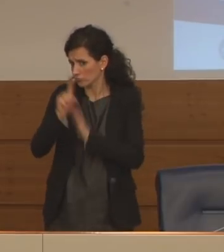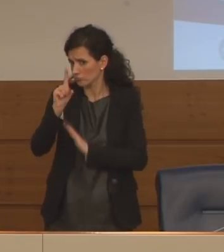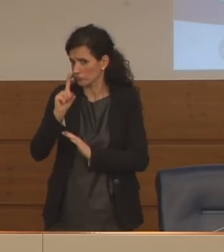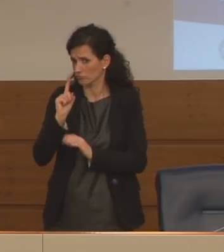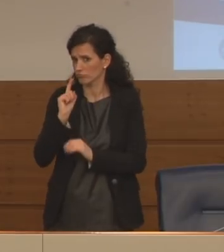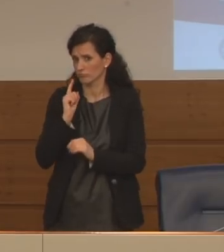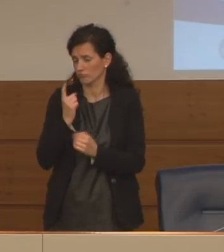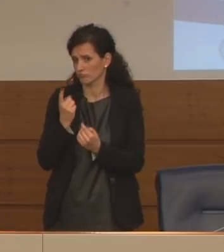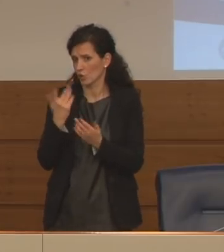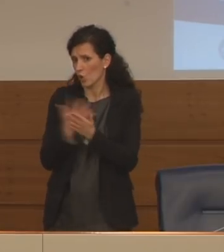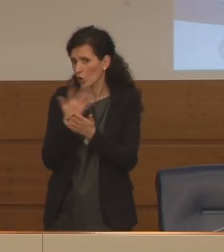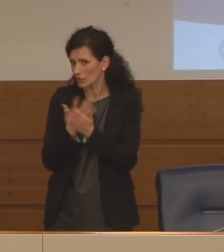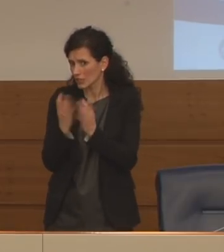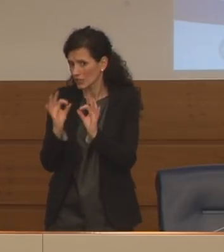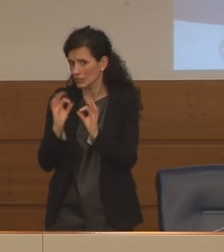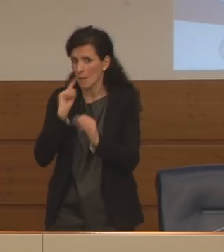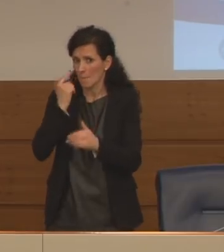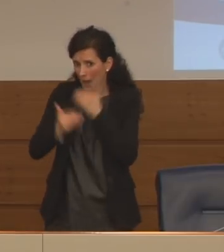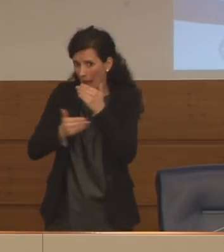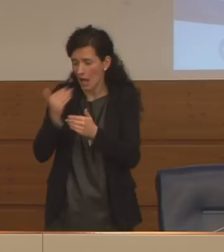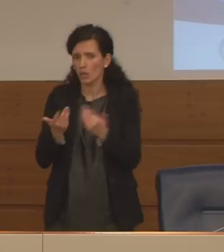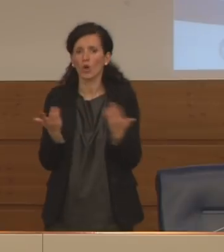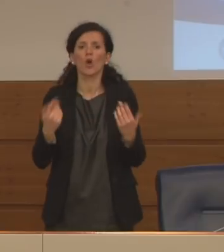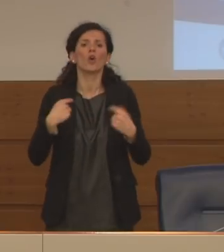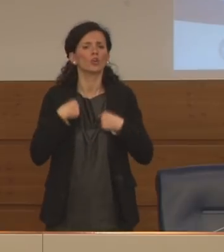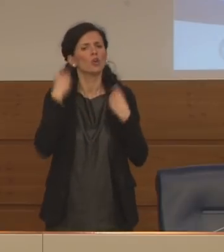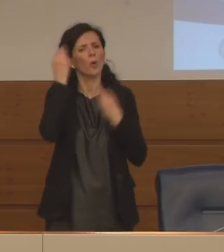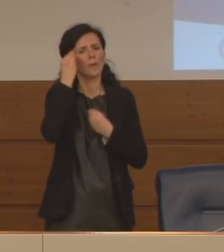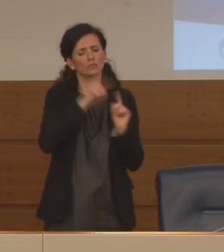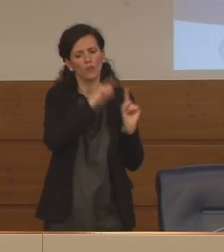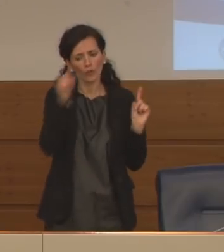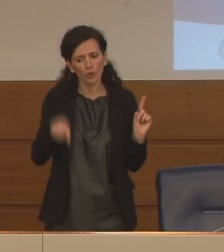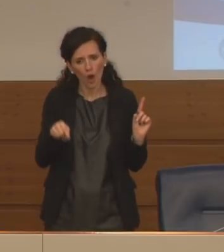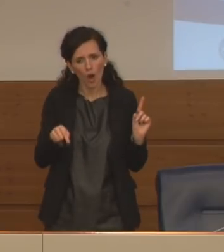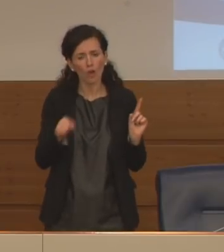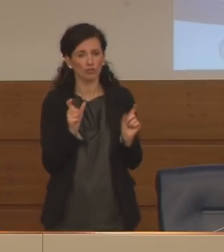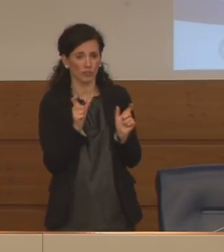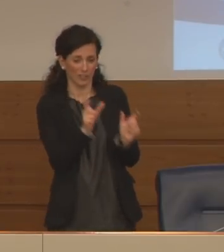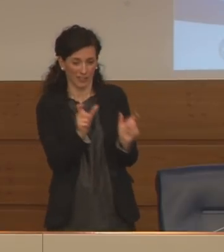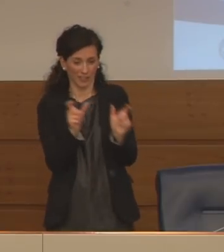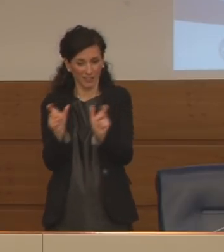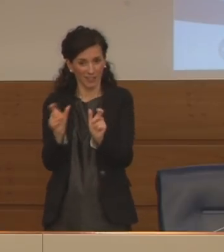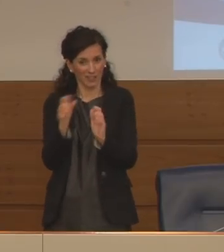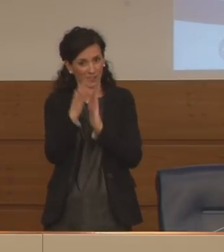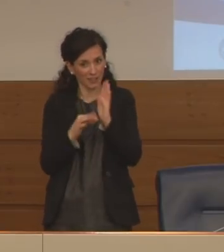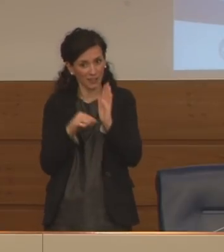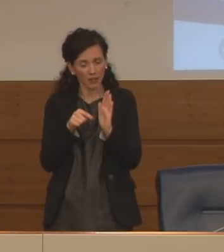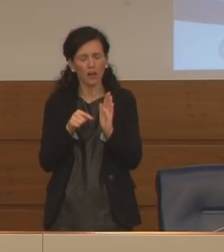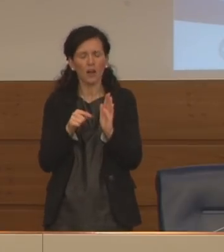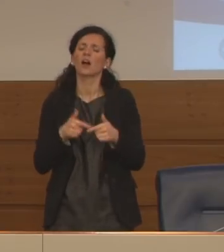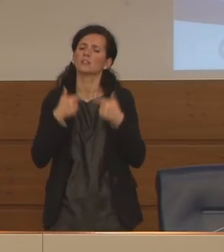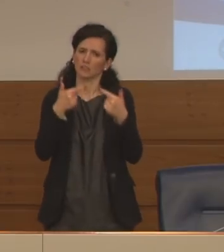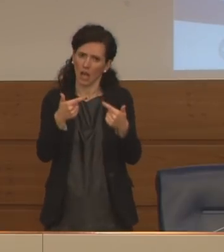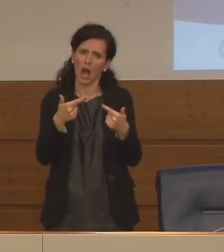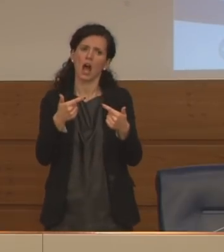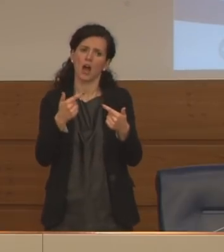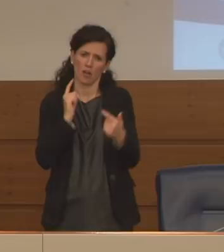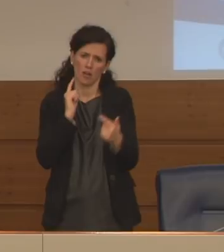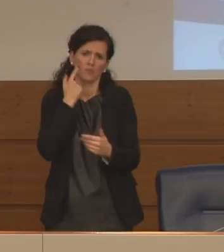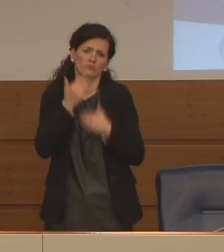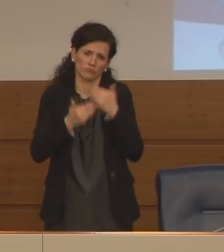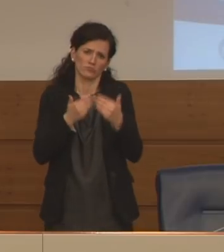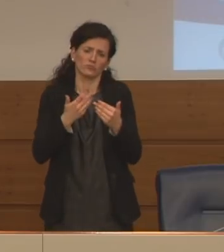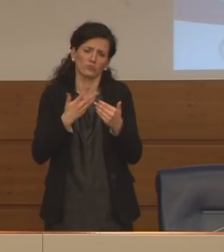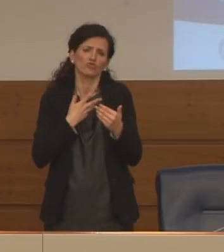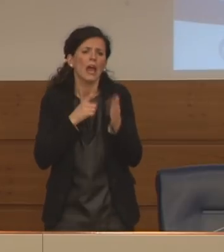secondo me le misure che sono state messe in campo fino a oggi hanno dato dei risultati credo che